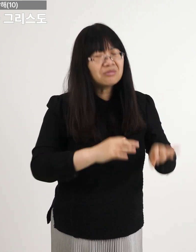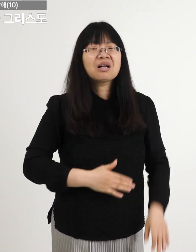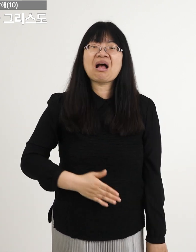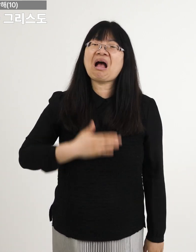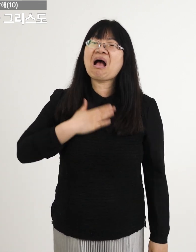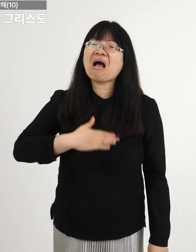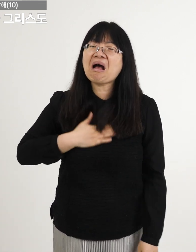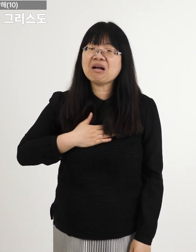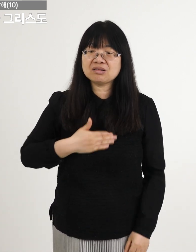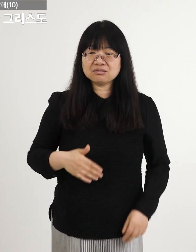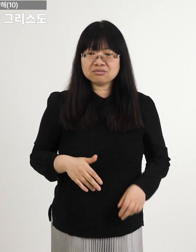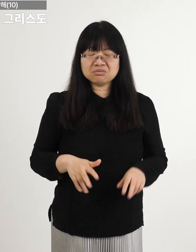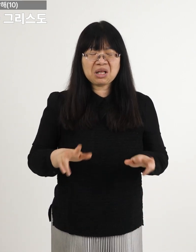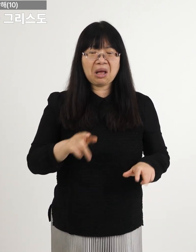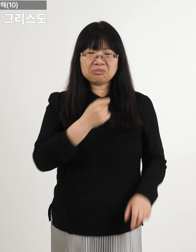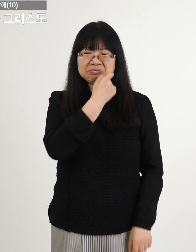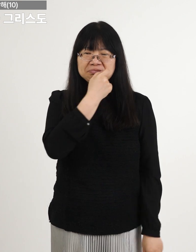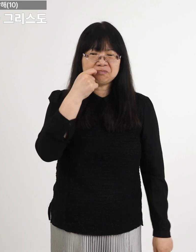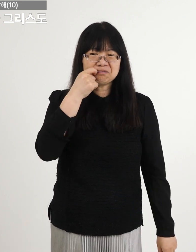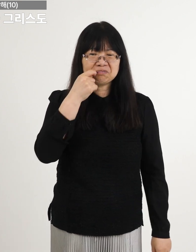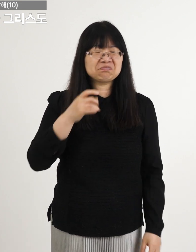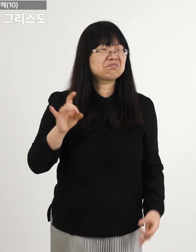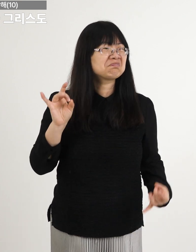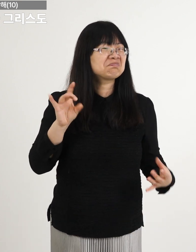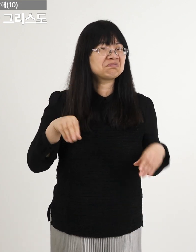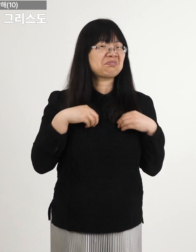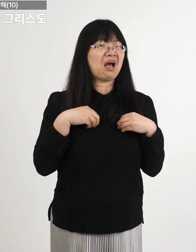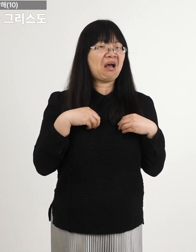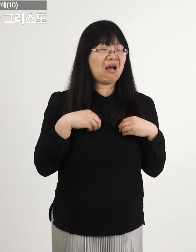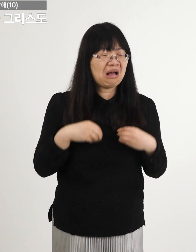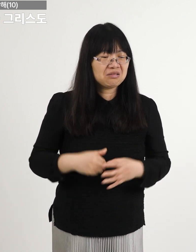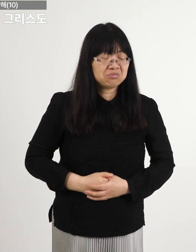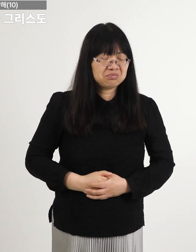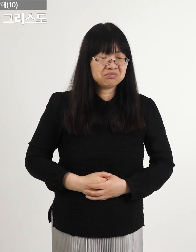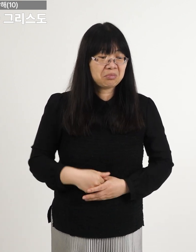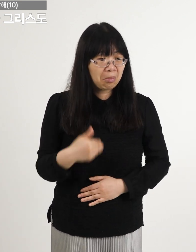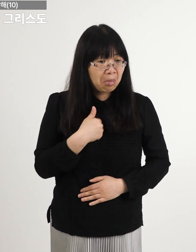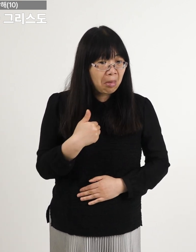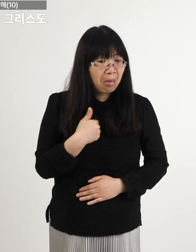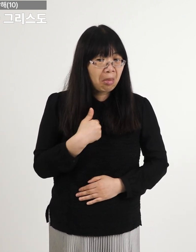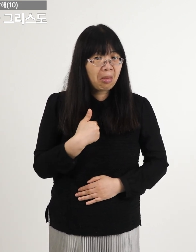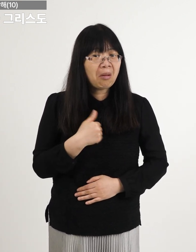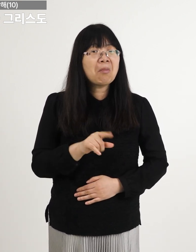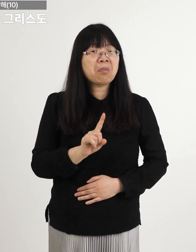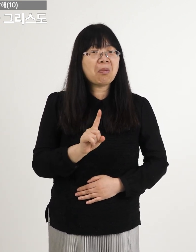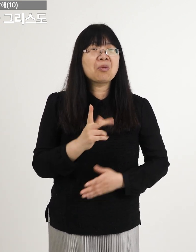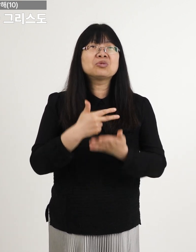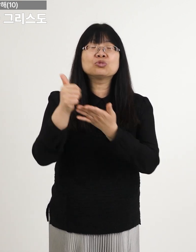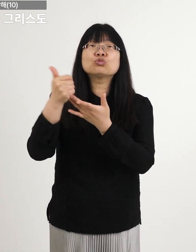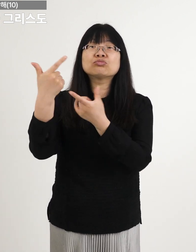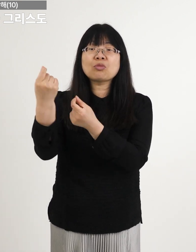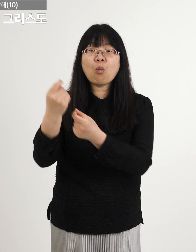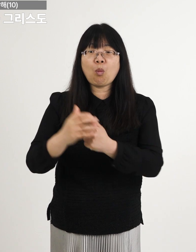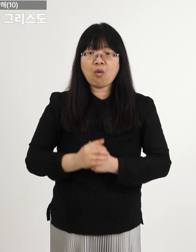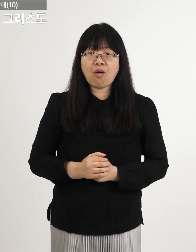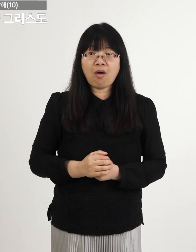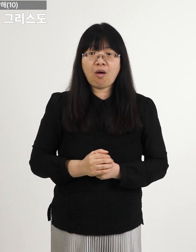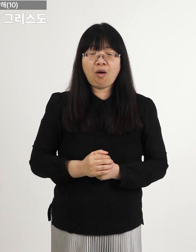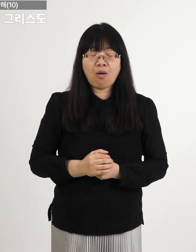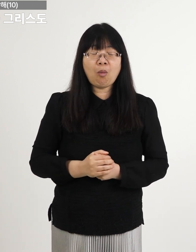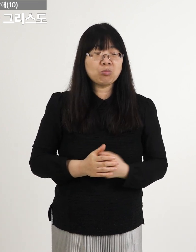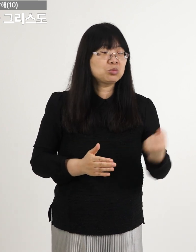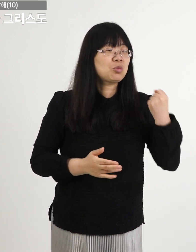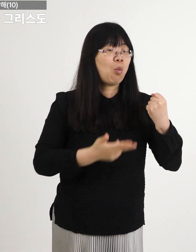하나님. 나 이제 입 다물고 가만히 있을게요. 아무 소리 안 할게요. 제가 주님처럼 뭘 알